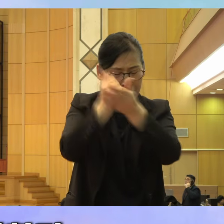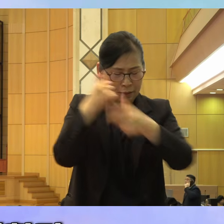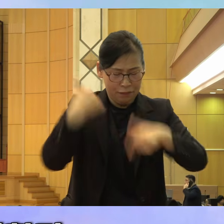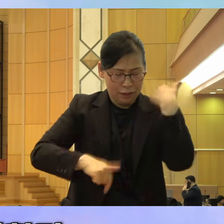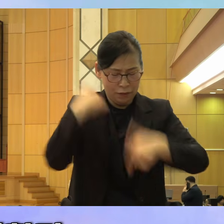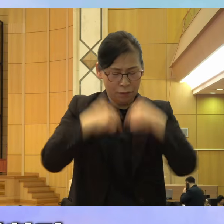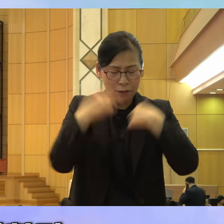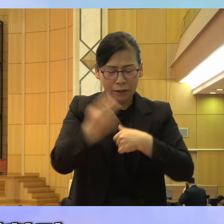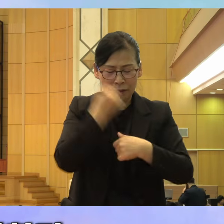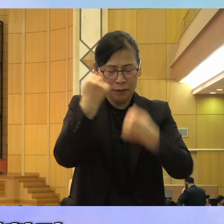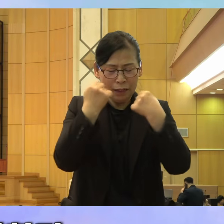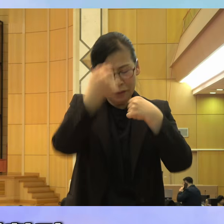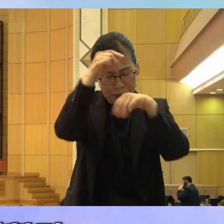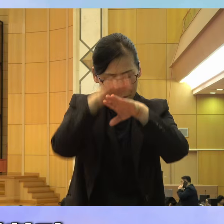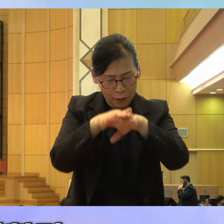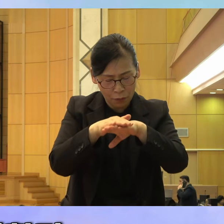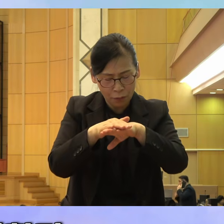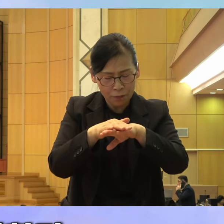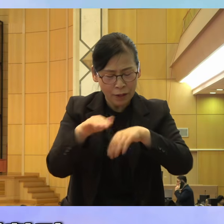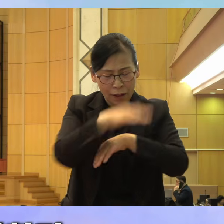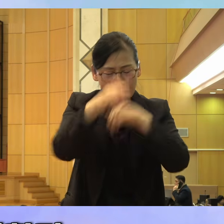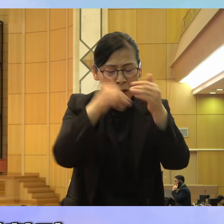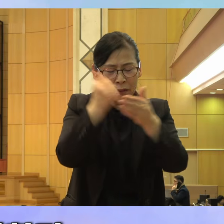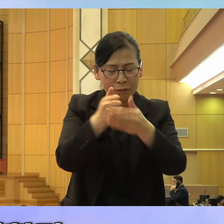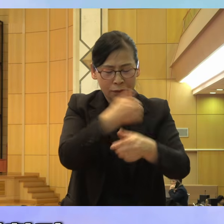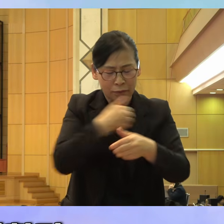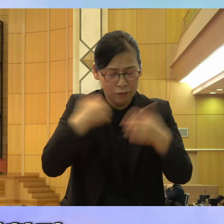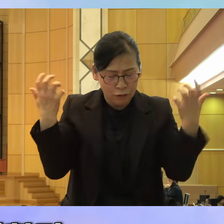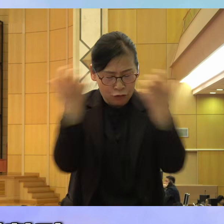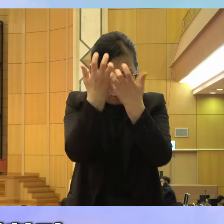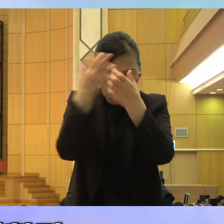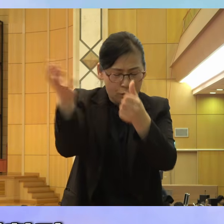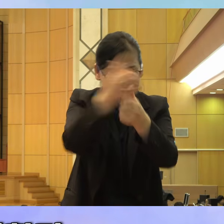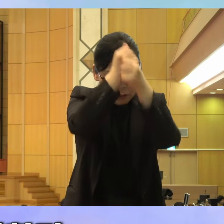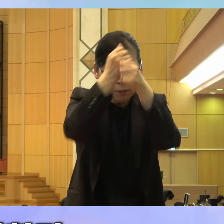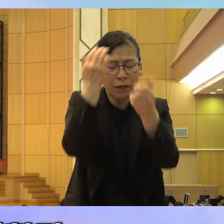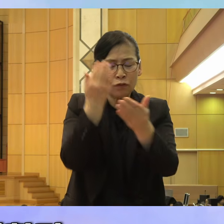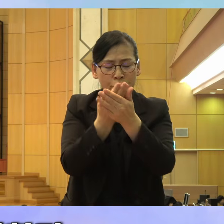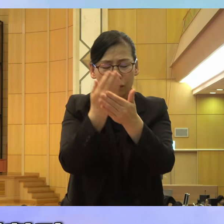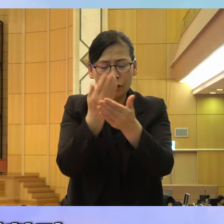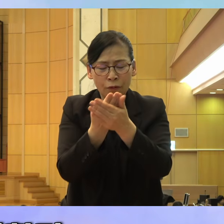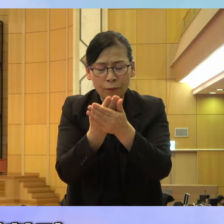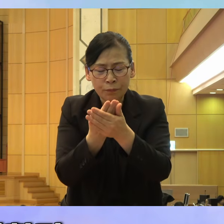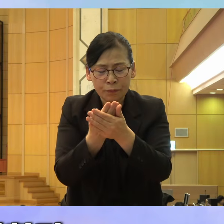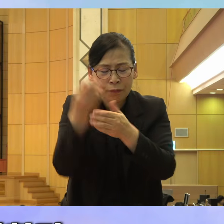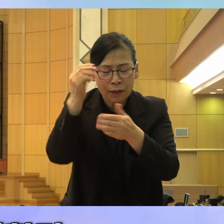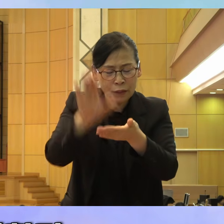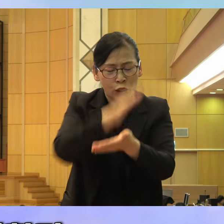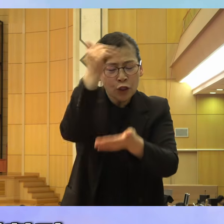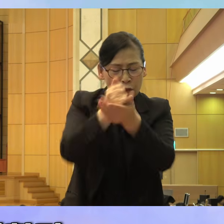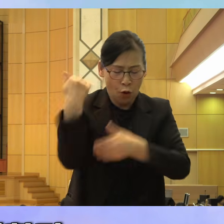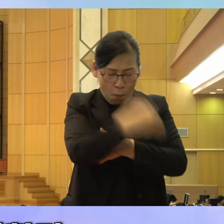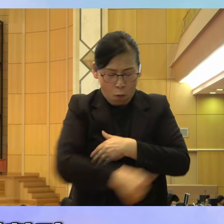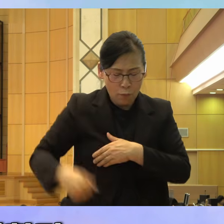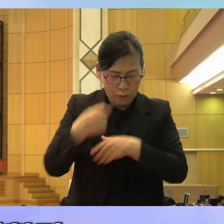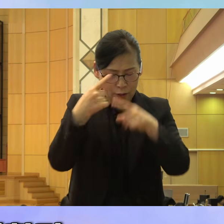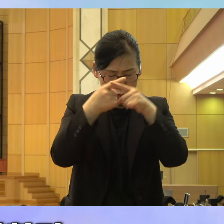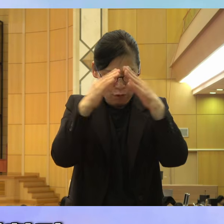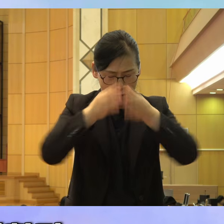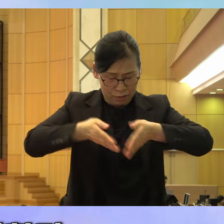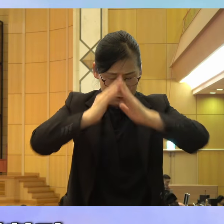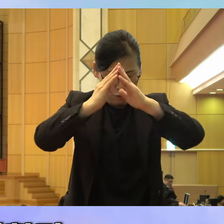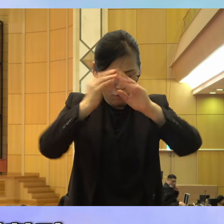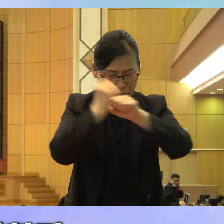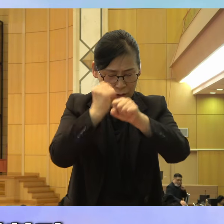기뻐하는 장자교회로 연약함이 없도록 주님이 함께해 주옵소서. 그리스도의 몸된 몸을 세워가는